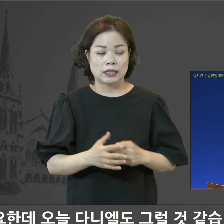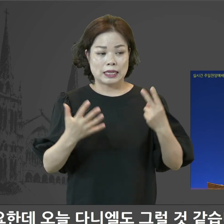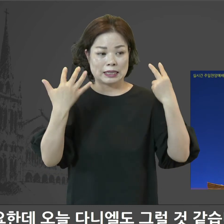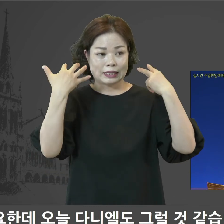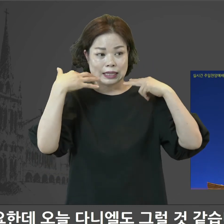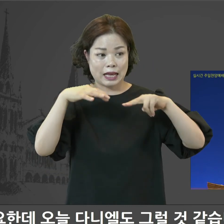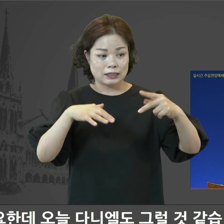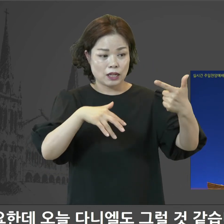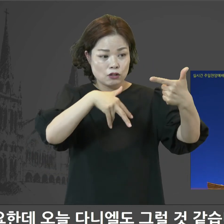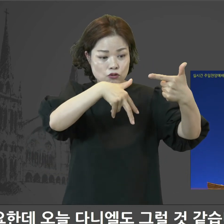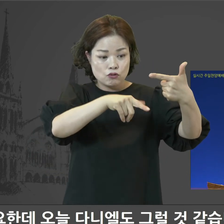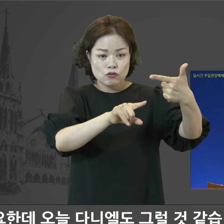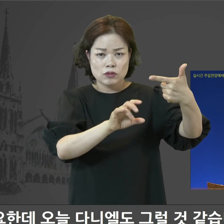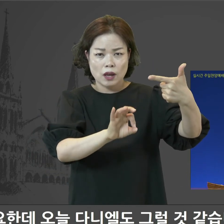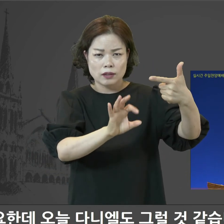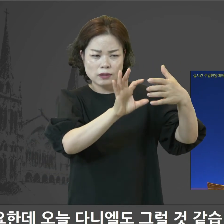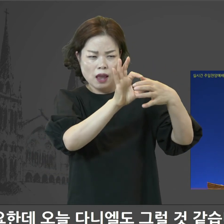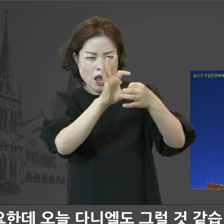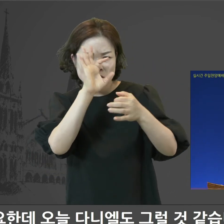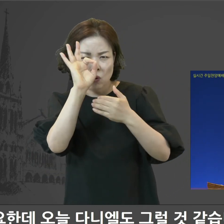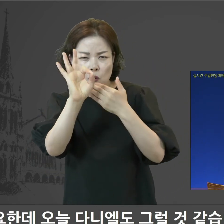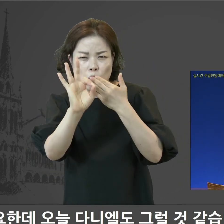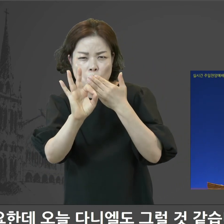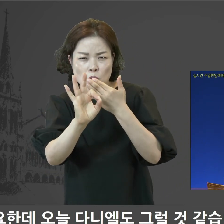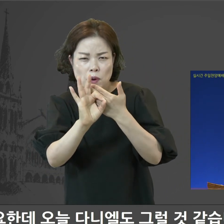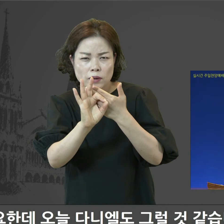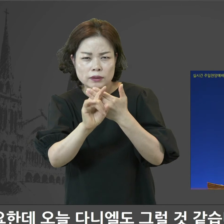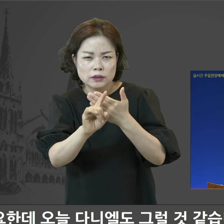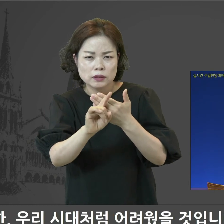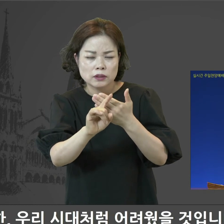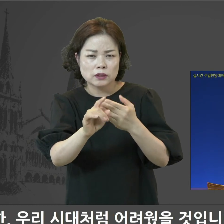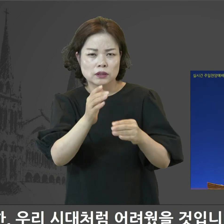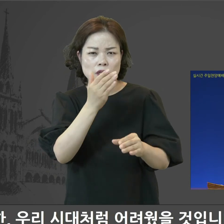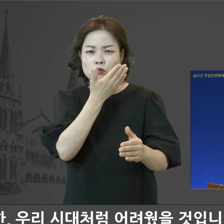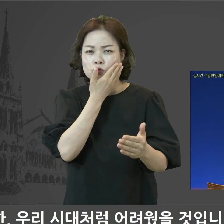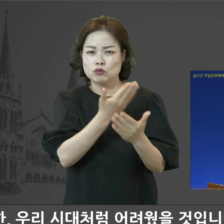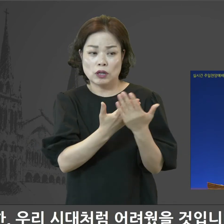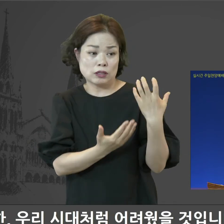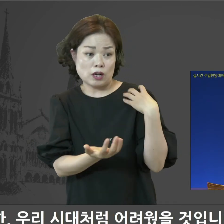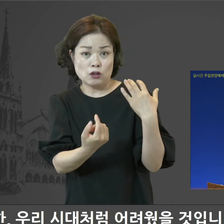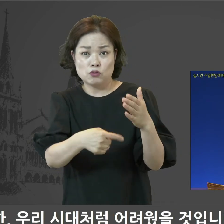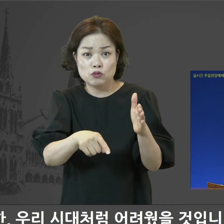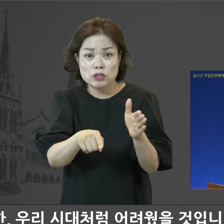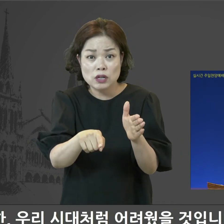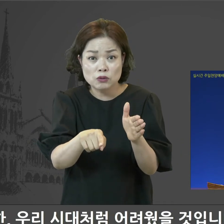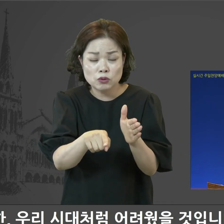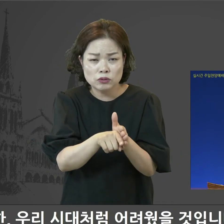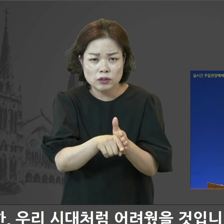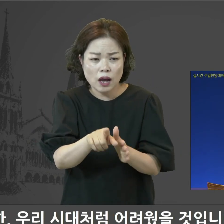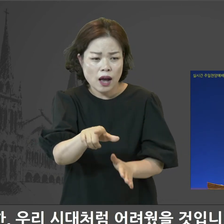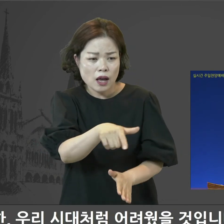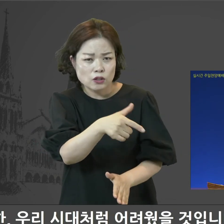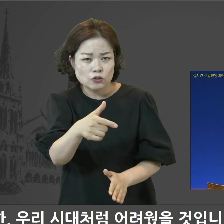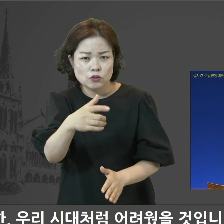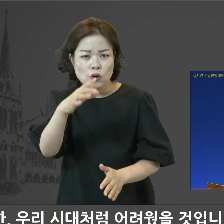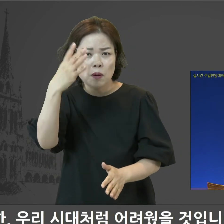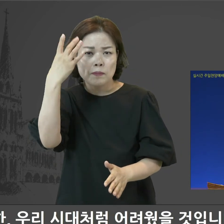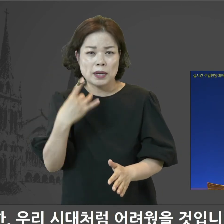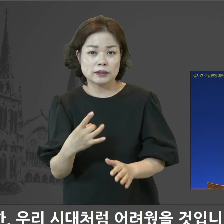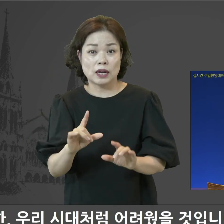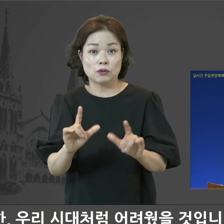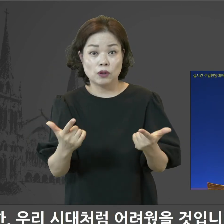6장의 말씀을 계속해서 보면 그가 이 중심 잡기를 위해서 하루도 빼놓지 않고 하는 것이